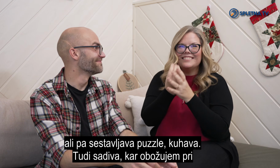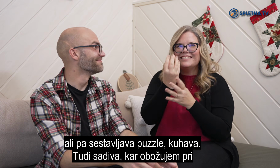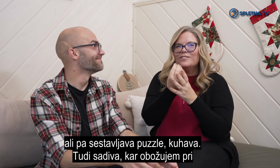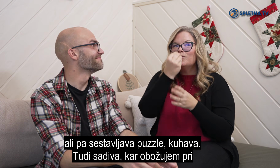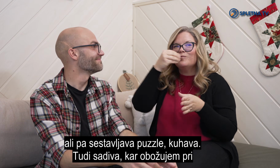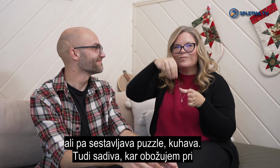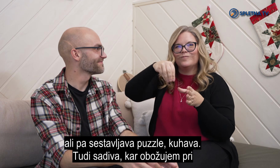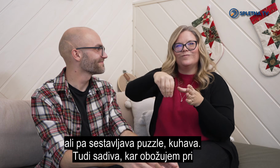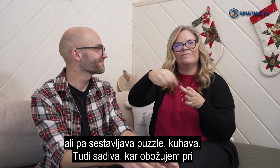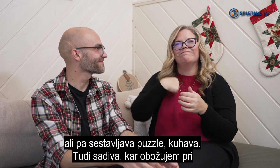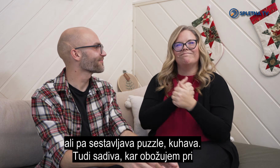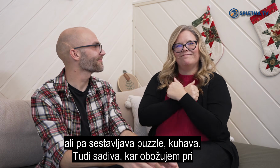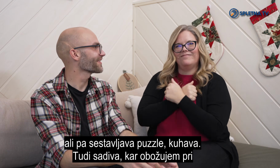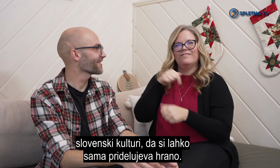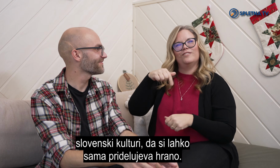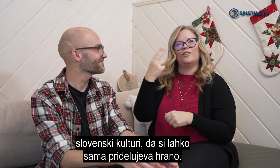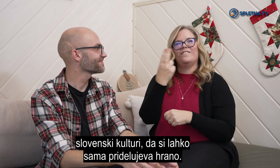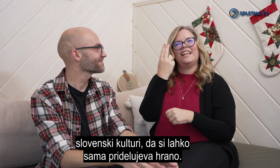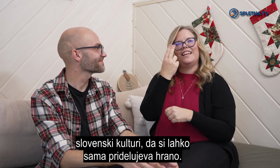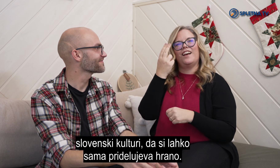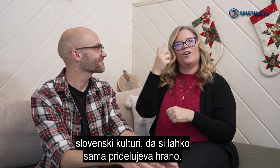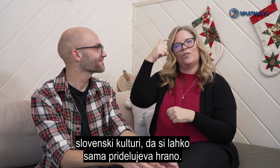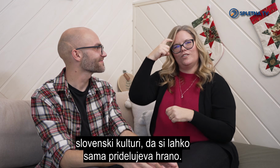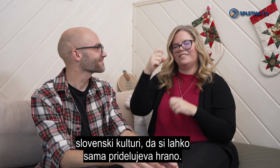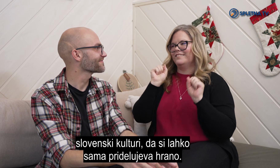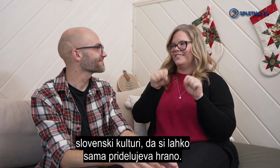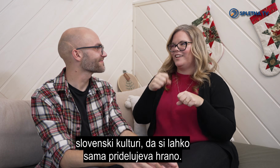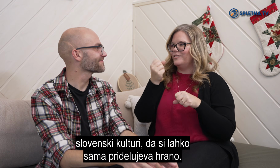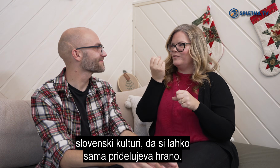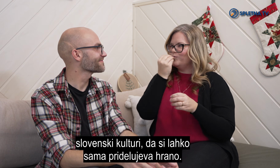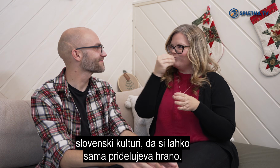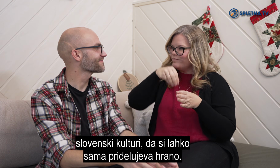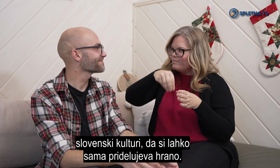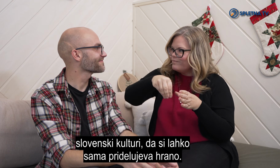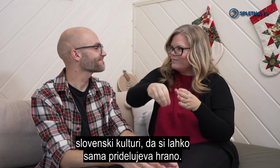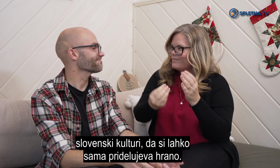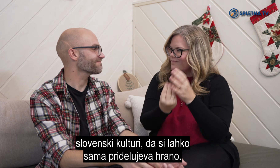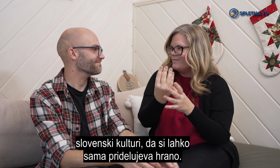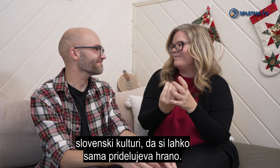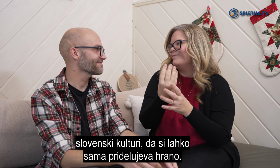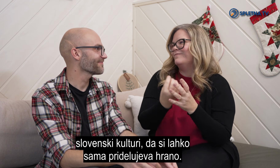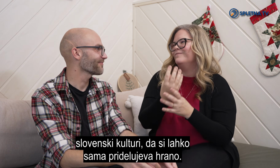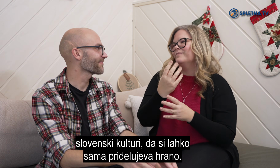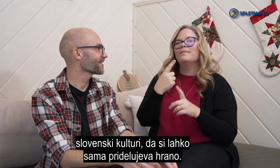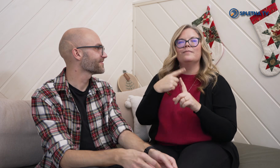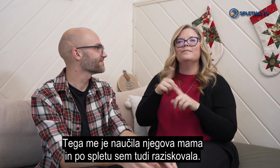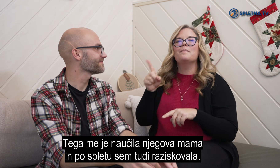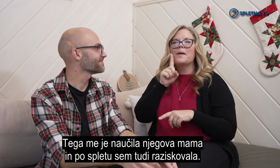Tudi sadiva, kar obožujem pri slovenski kulturi, da si lahko sama pridelujeva hrano. Tega me je naučila